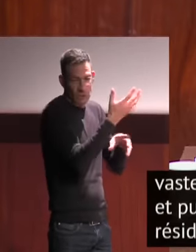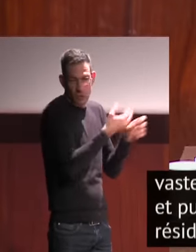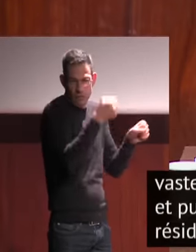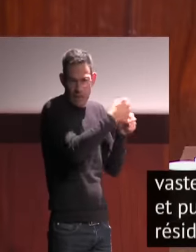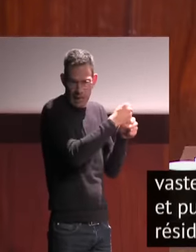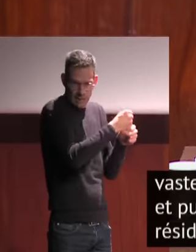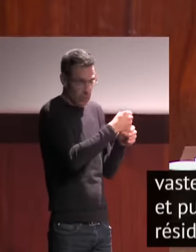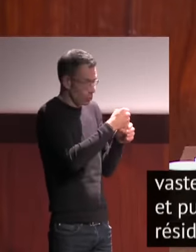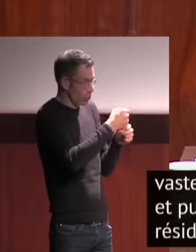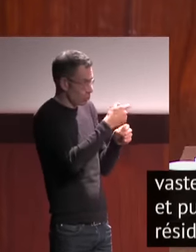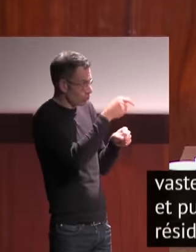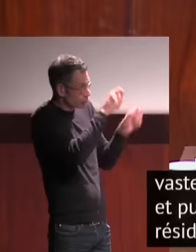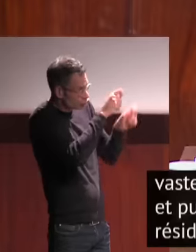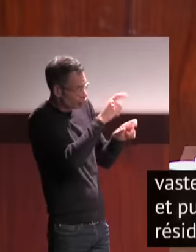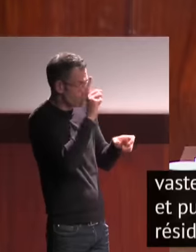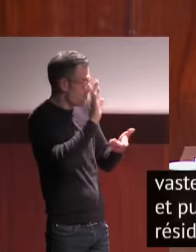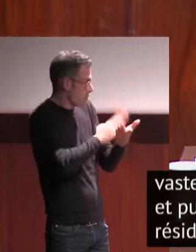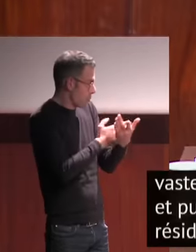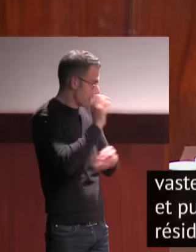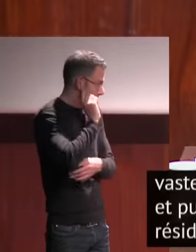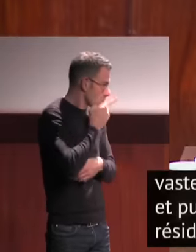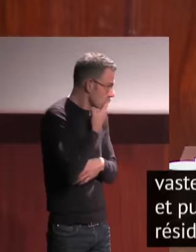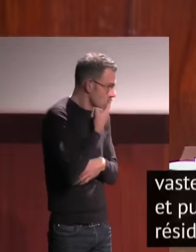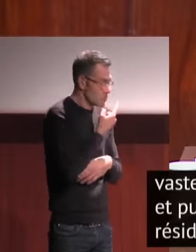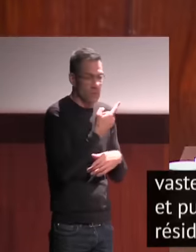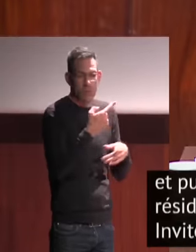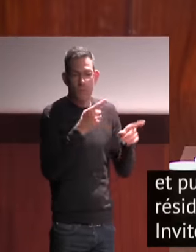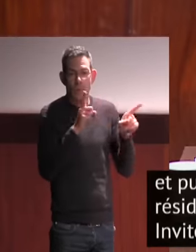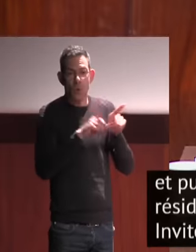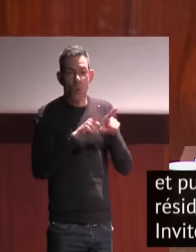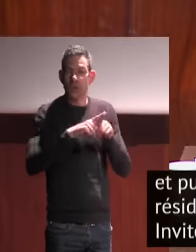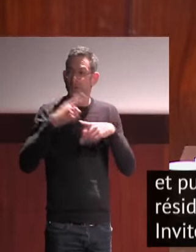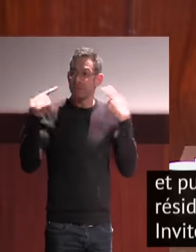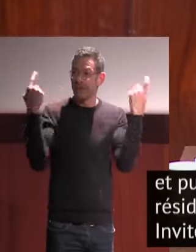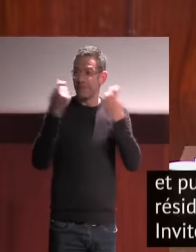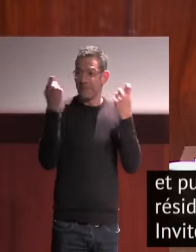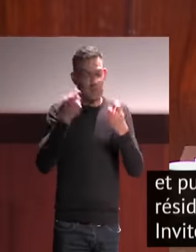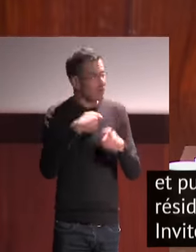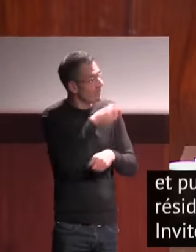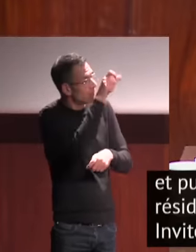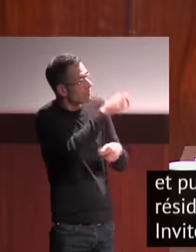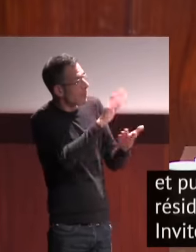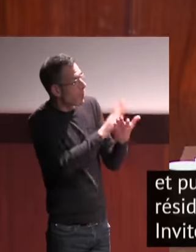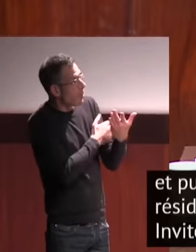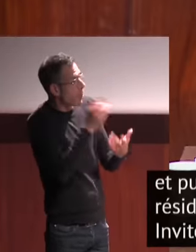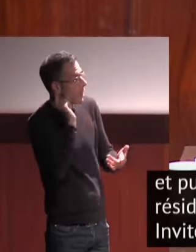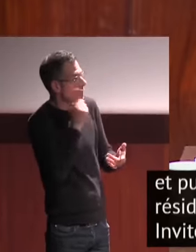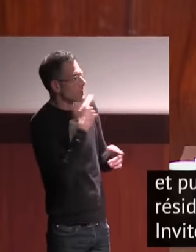exemple. Inviter des poètes sourds dans des festivals entendants,